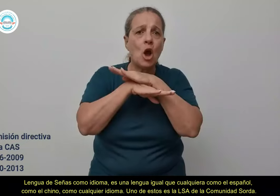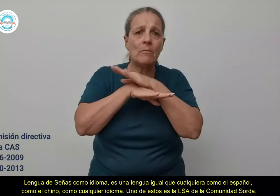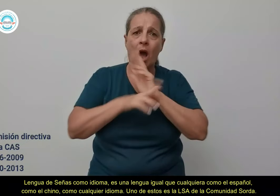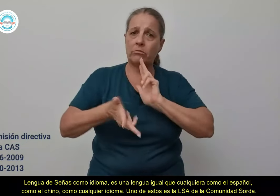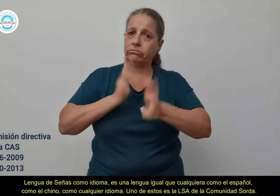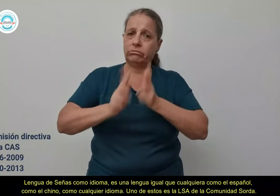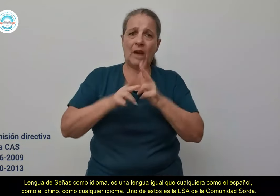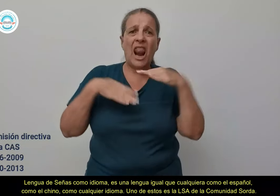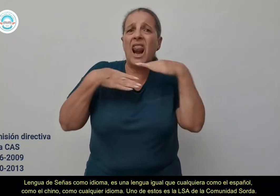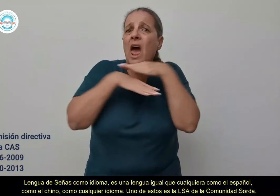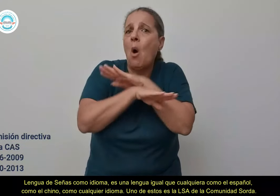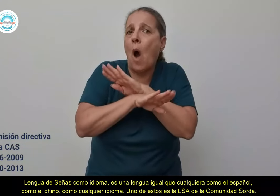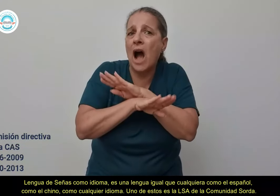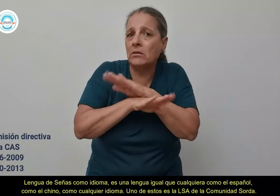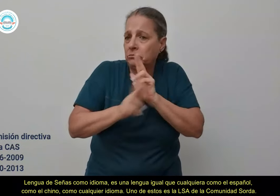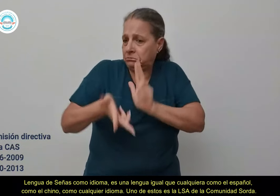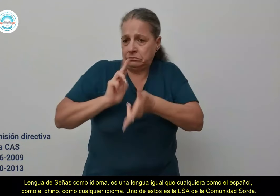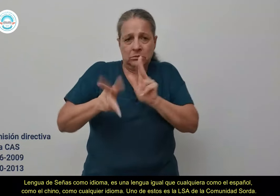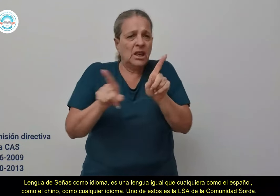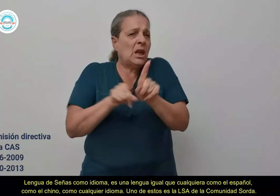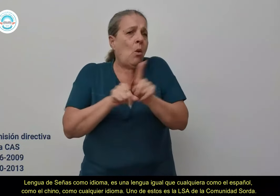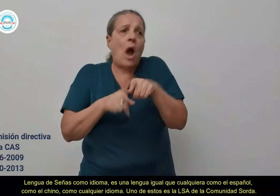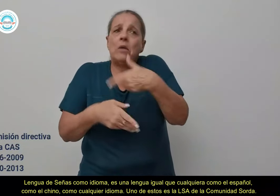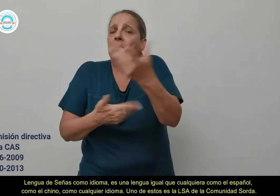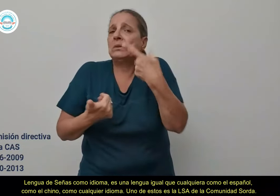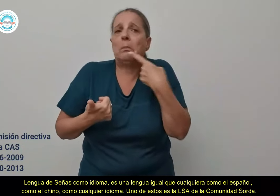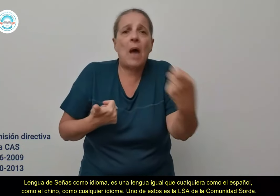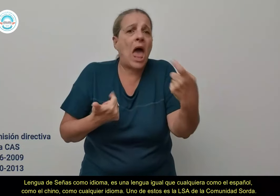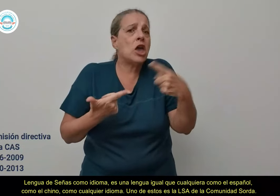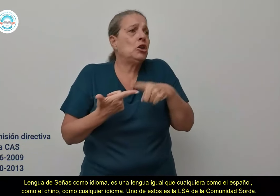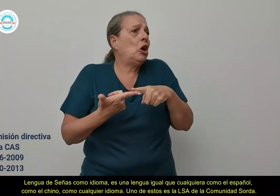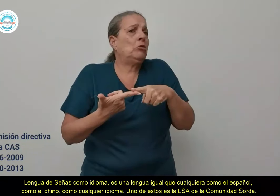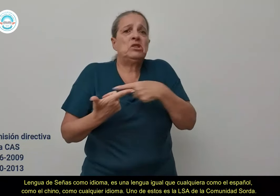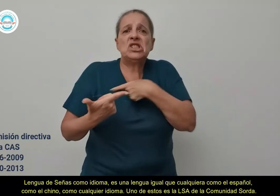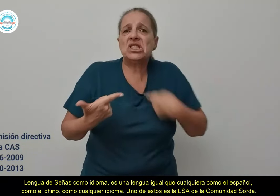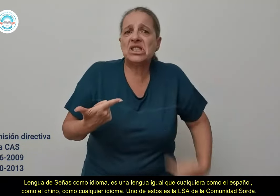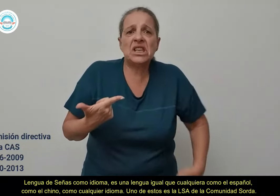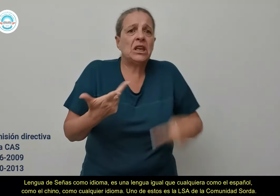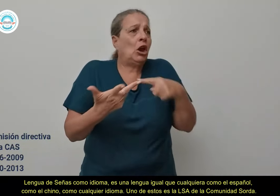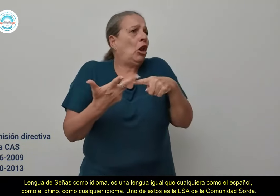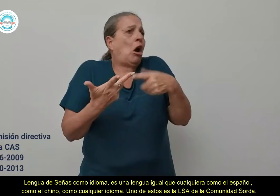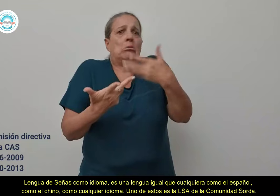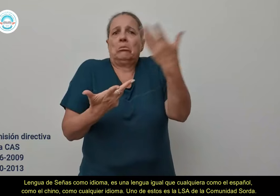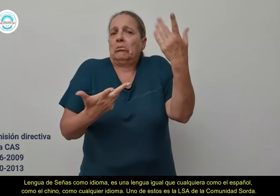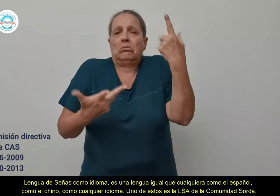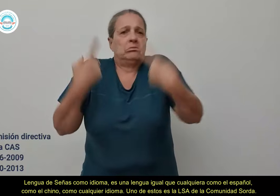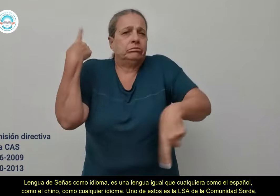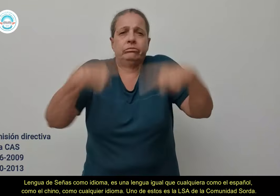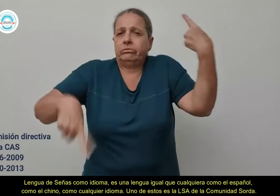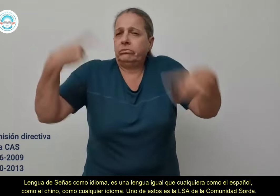idioma. Es una lengua igual que cualquiera, como el español, el chino, como cualquier